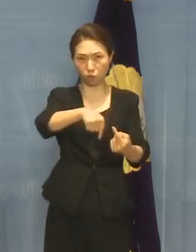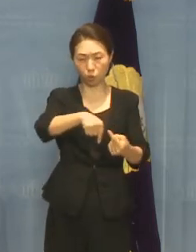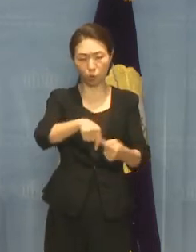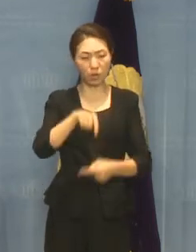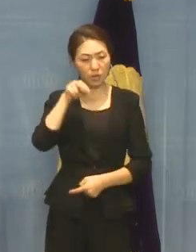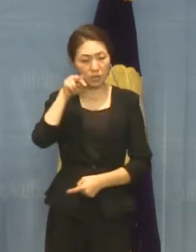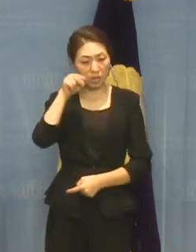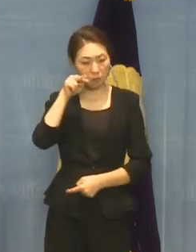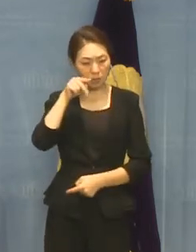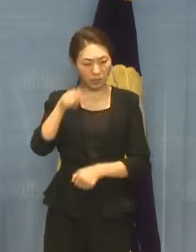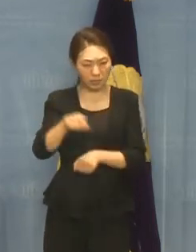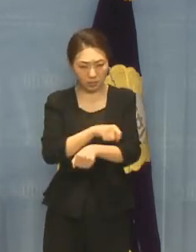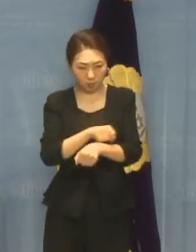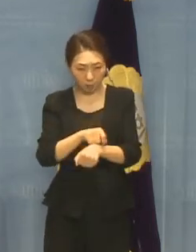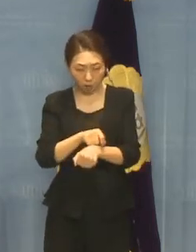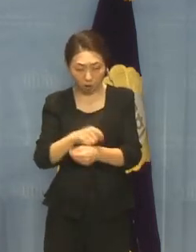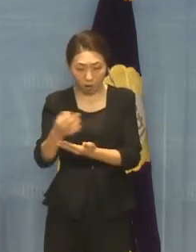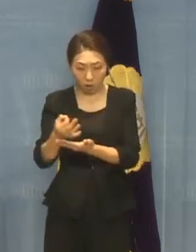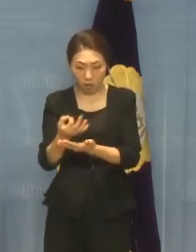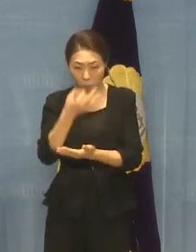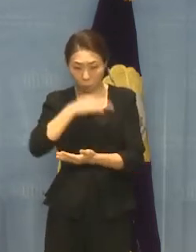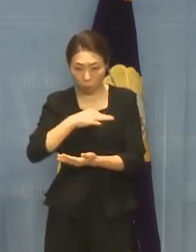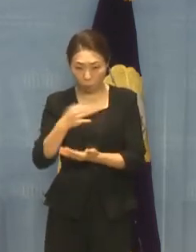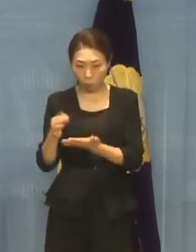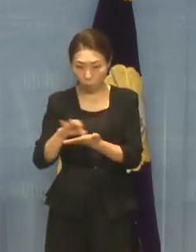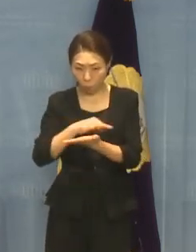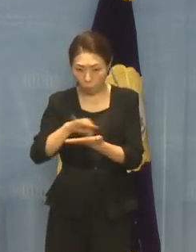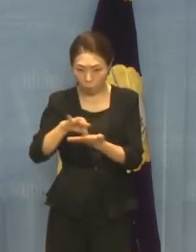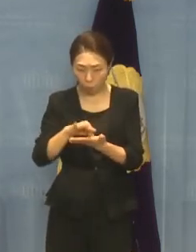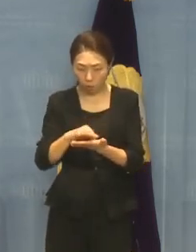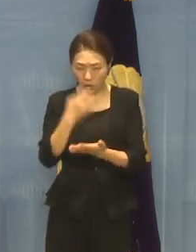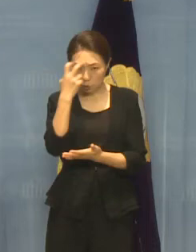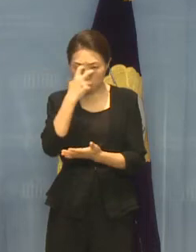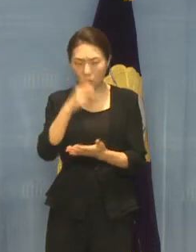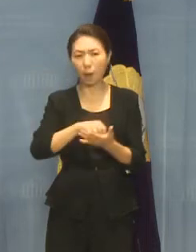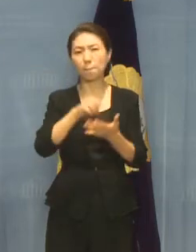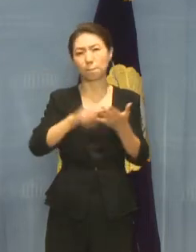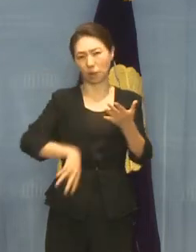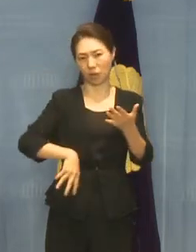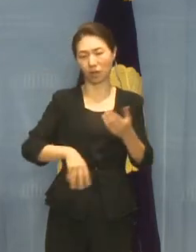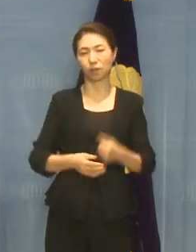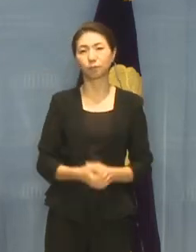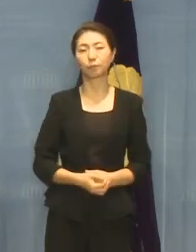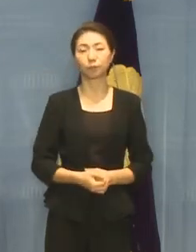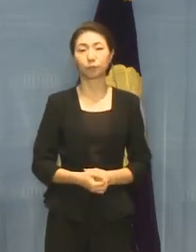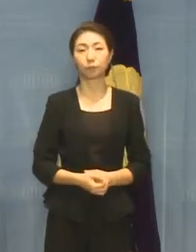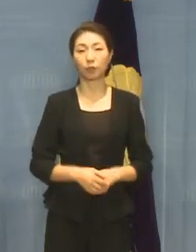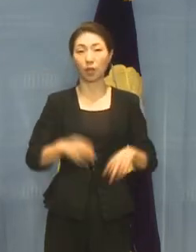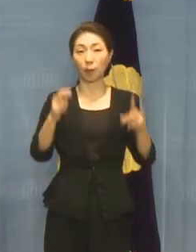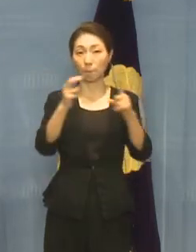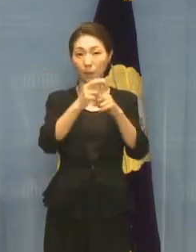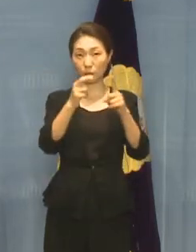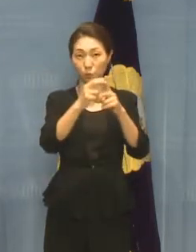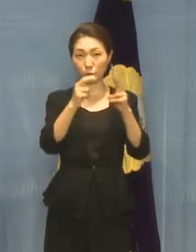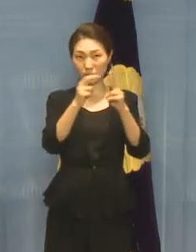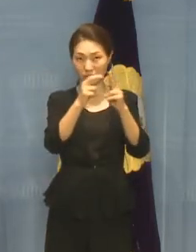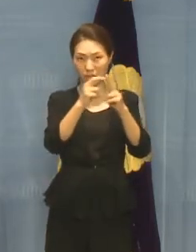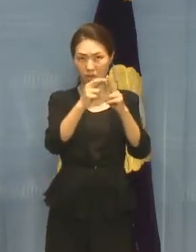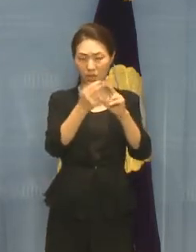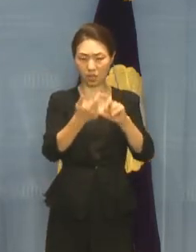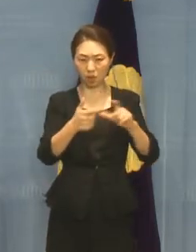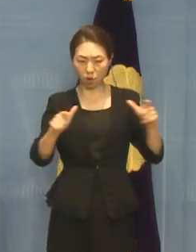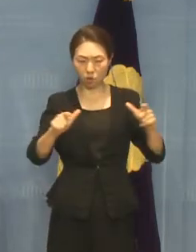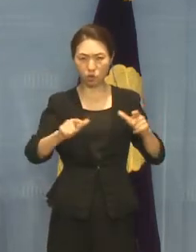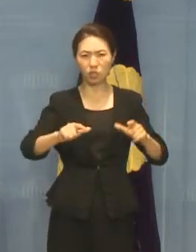타당성 조사 면제 범위를 확대하는 내용입니다. 조세특례제한법 개정안은 반도체 등 국가 첨단